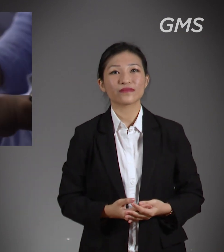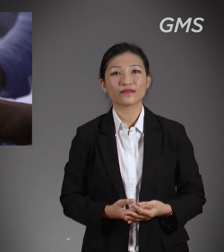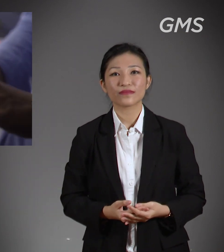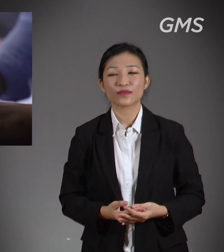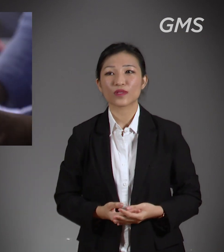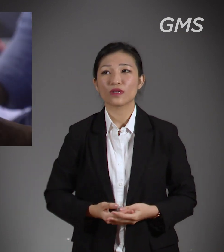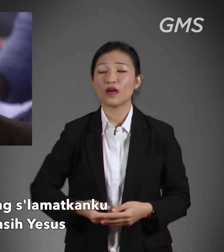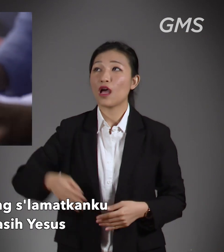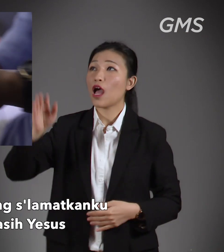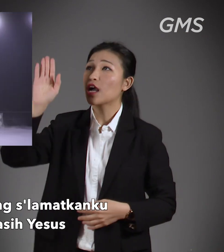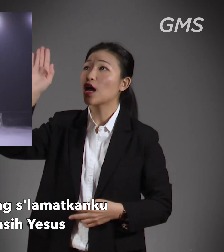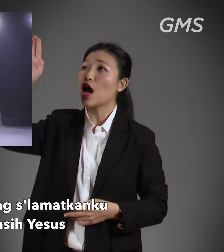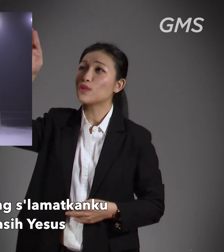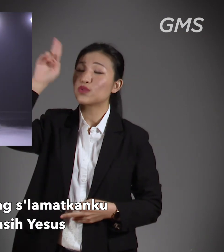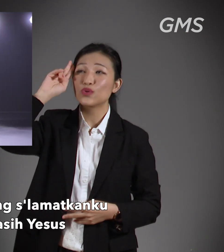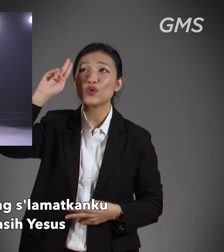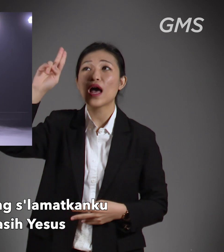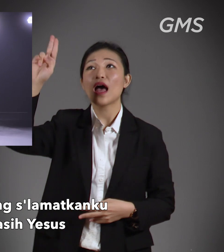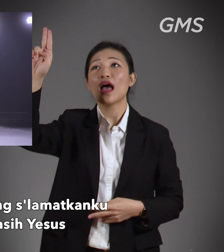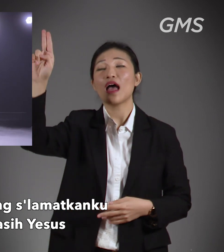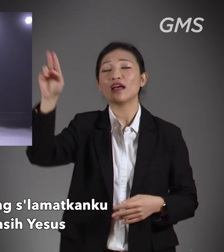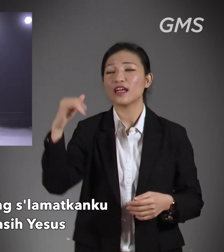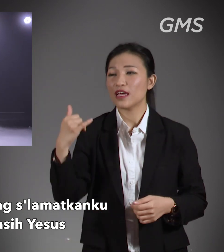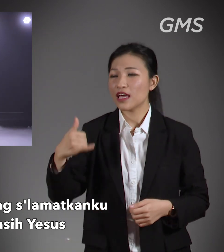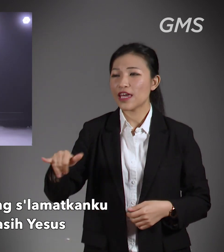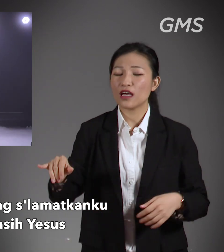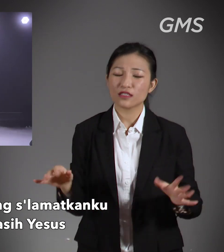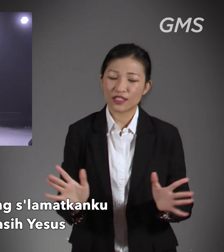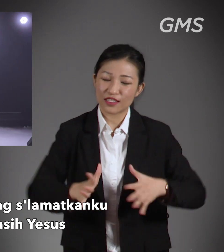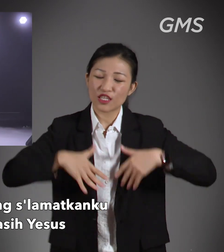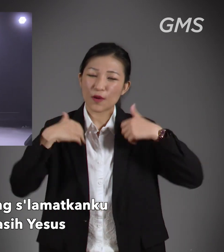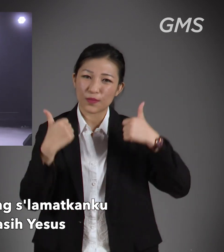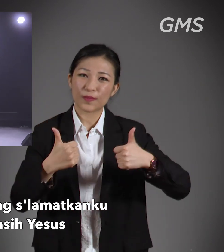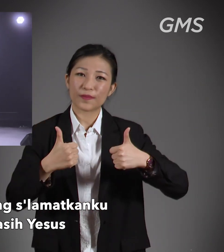Kau Tuhan, Kau Tuhan yang